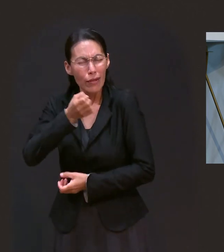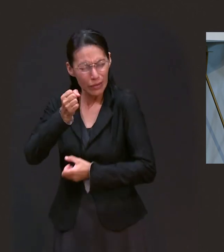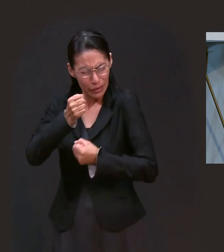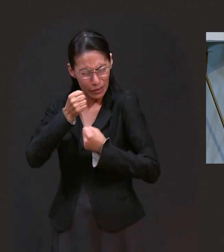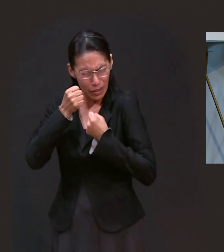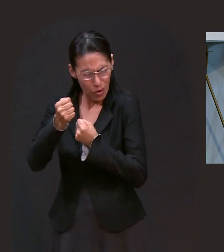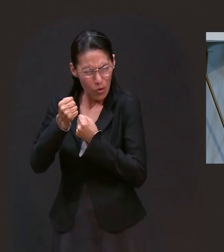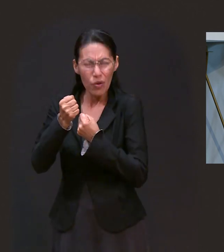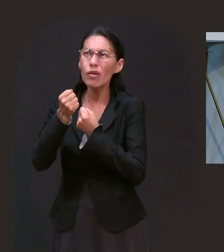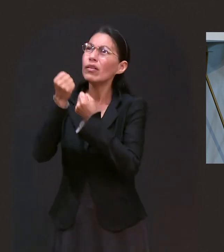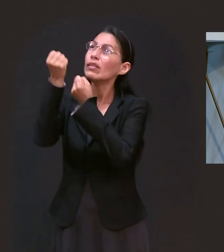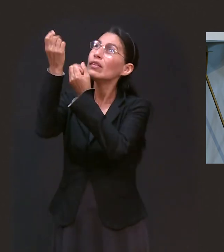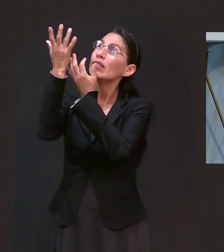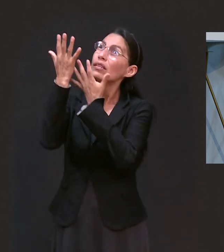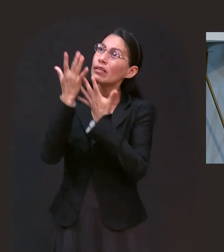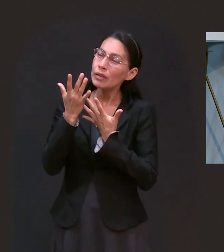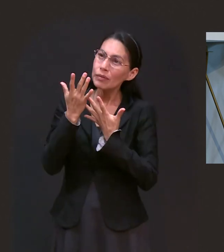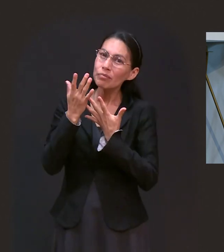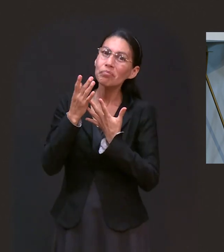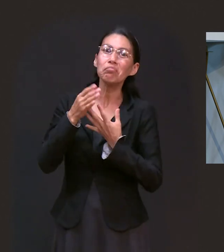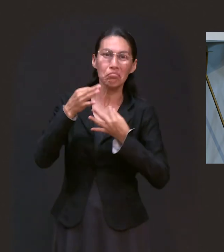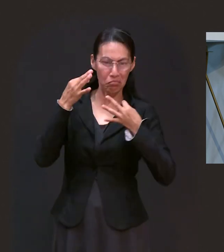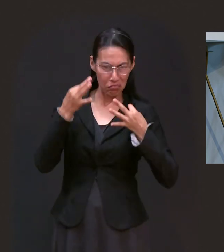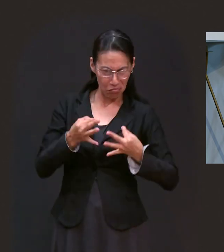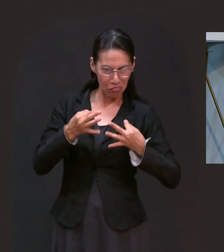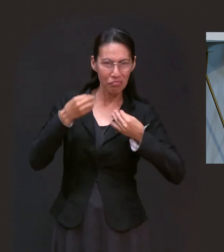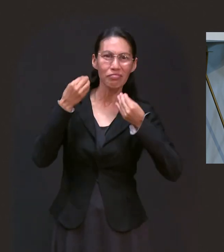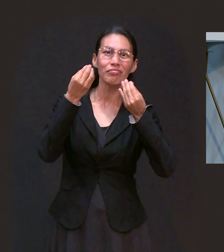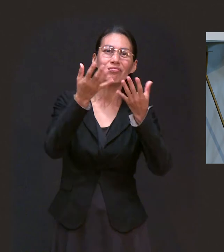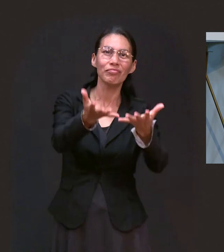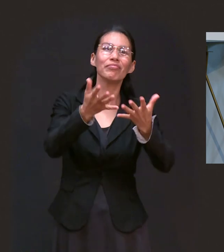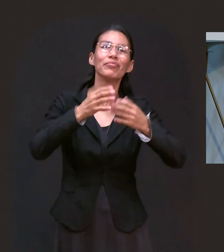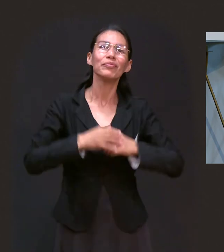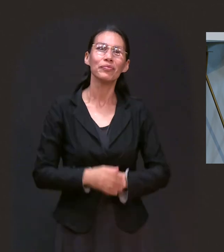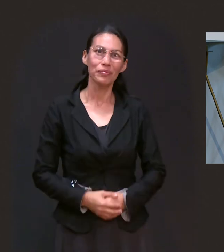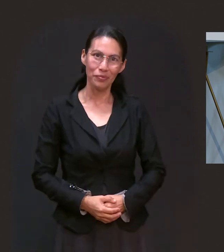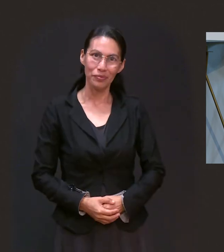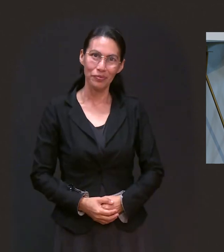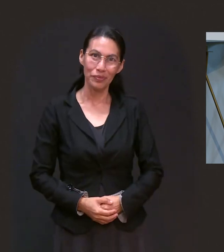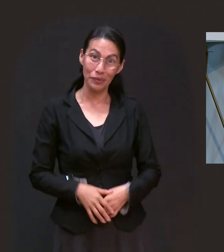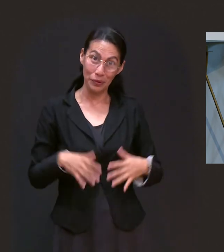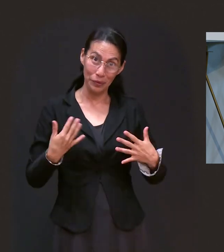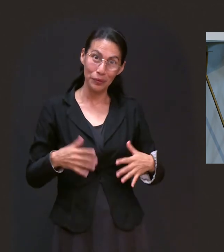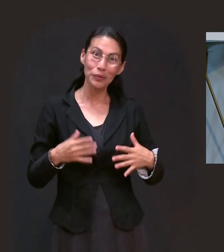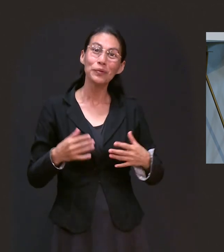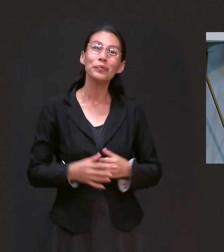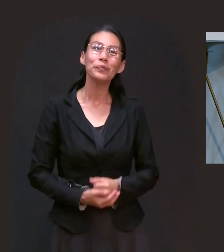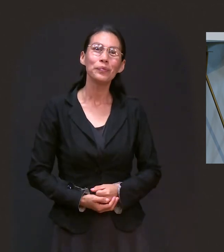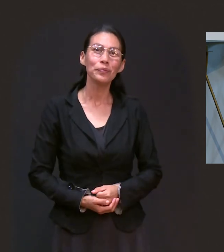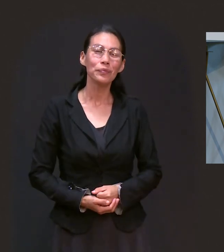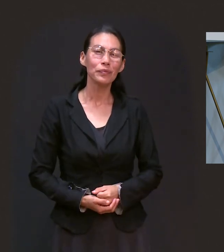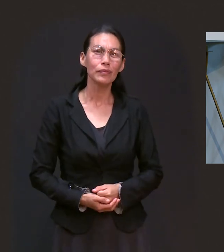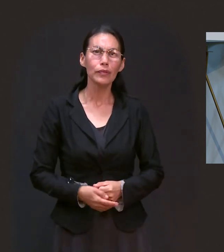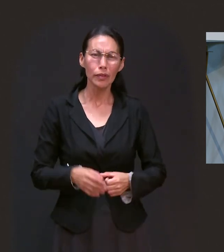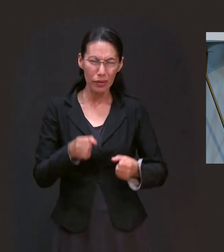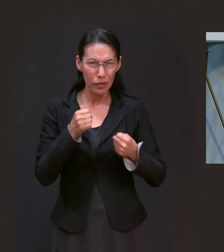lo que estamos pidiendo y nos vendrá es una